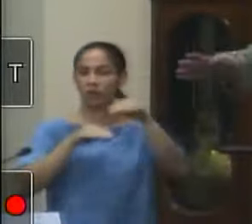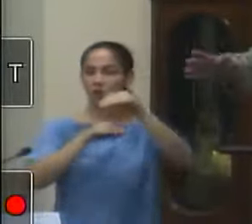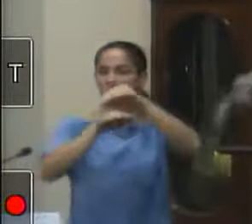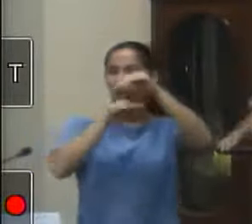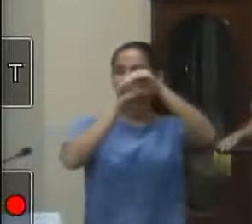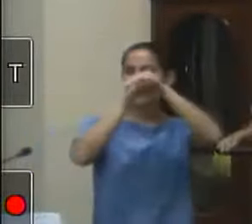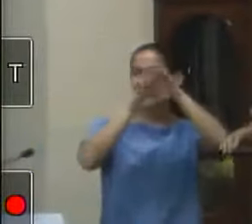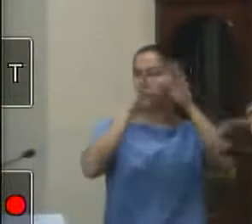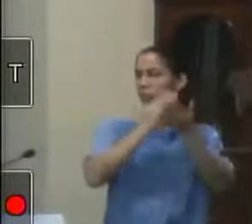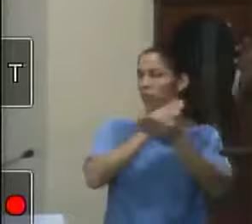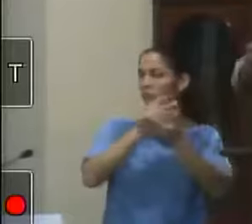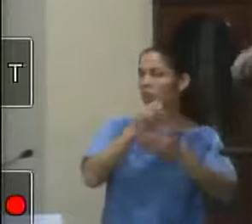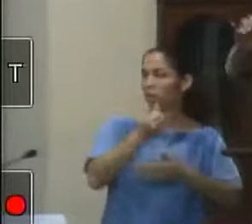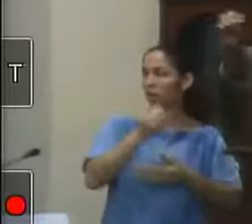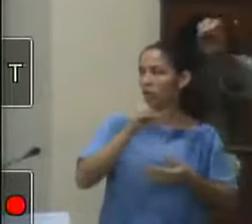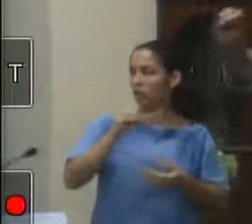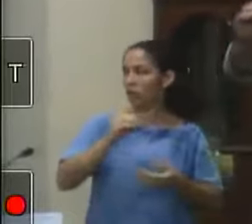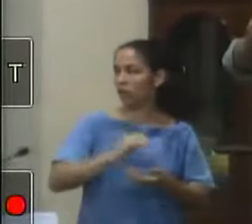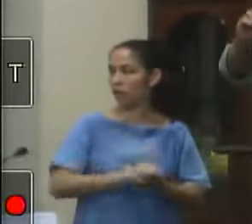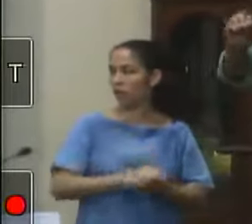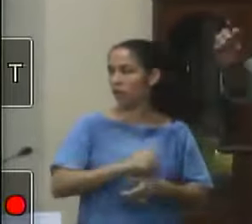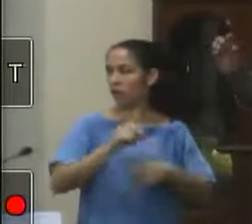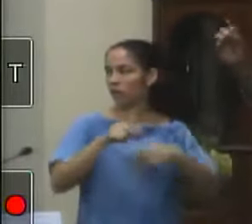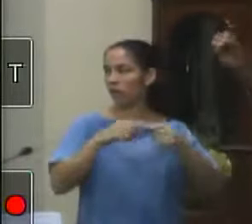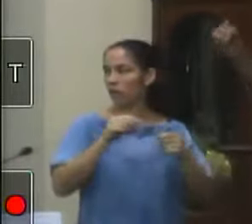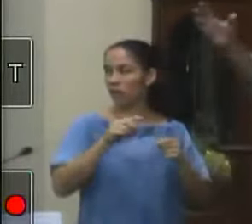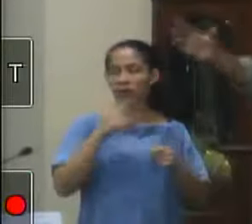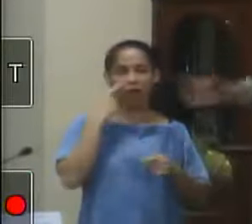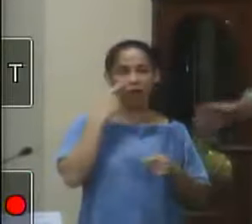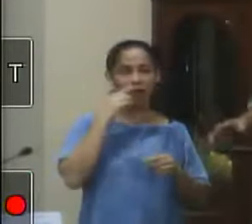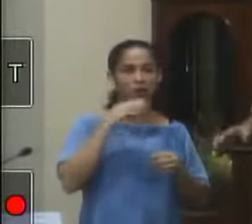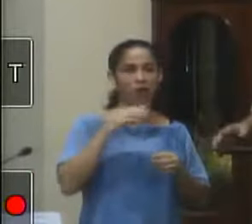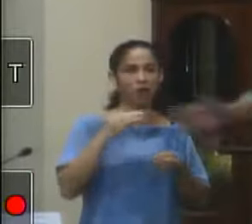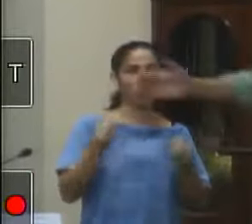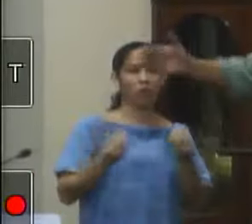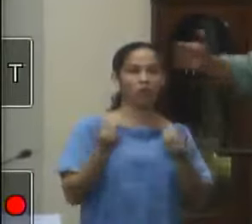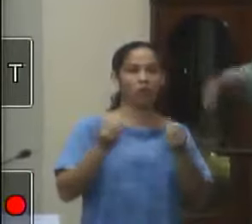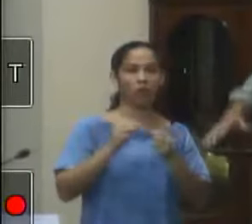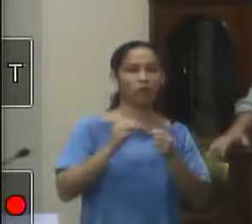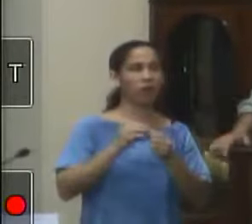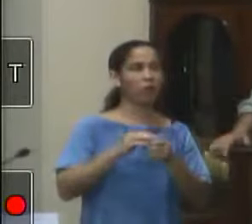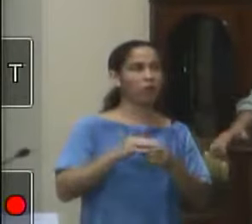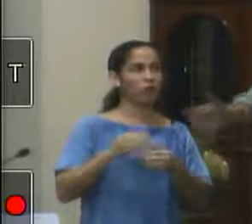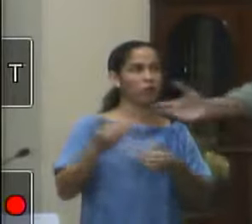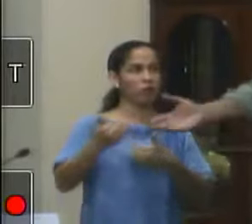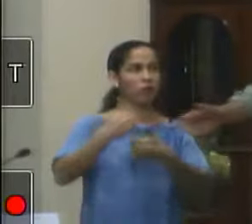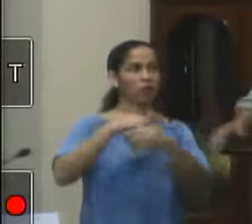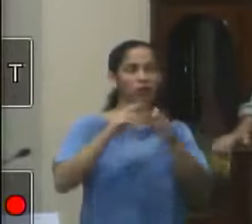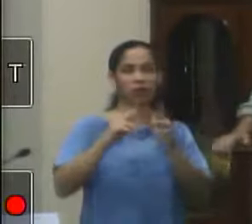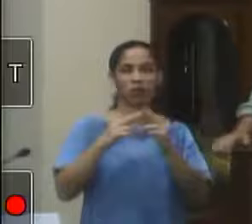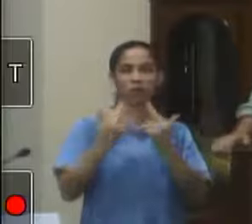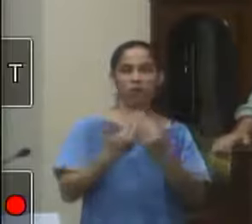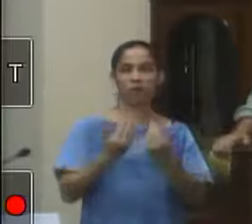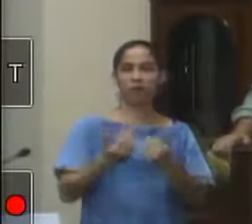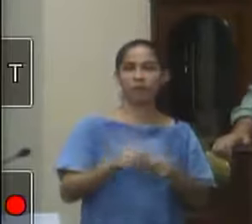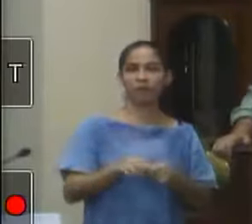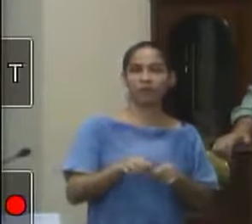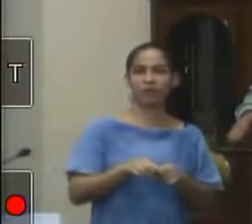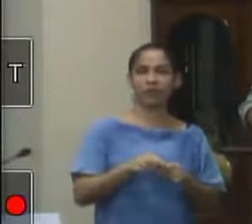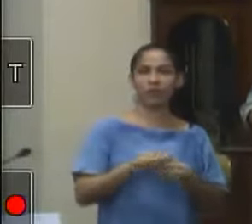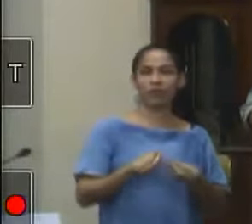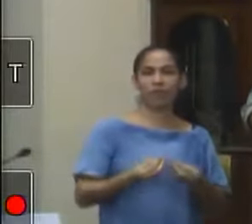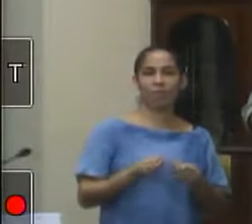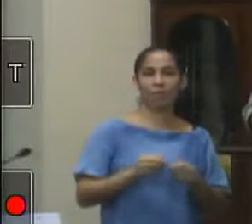60 para começar, para viabilizar uma maneira de custear isso, presidente. Vamos conversar internamente para ver o que vai poder ser feito.